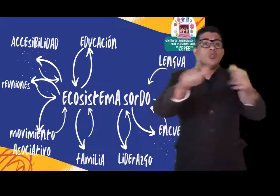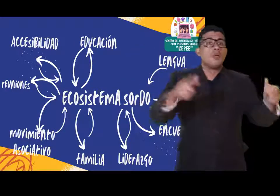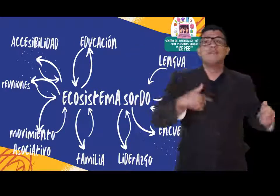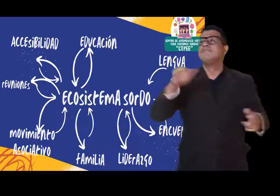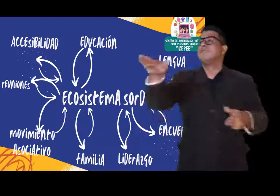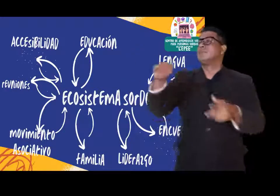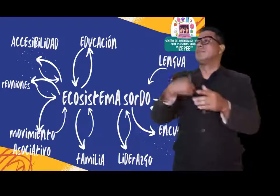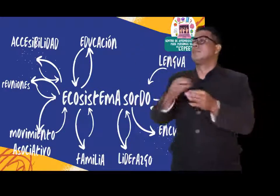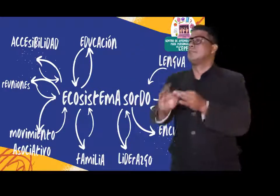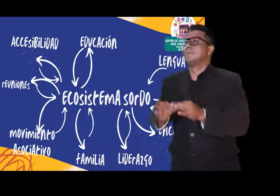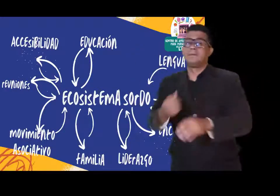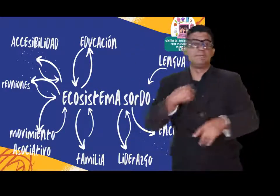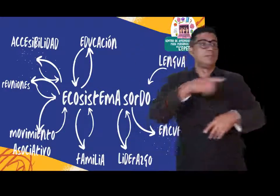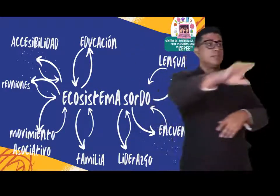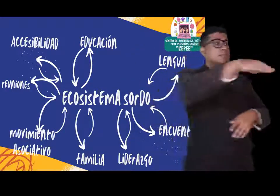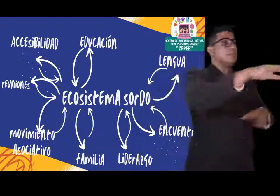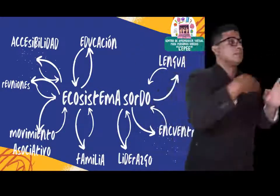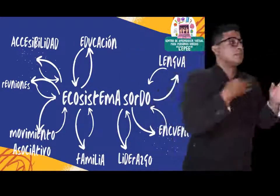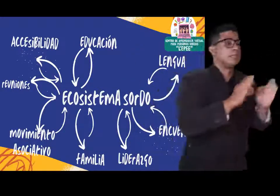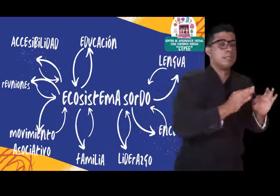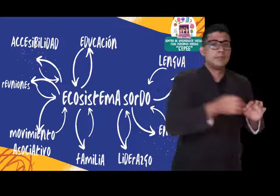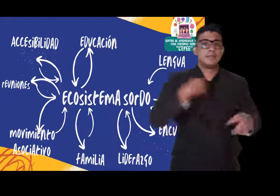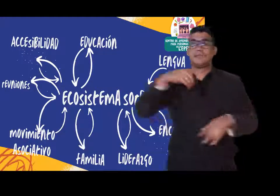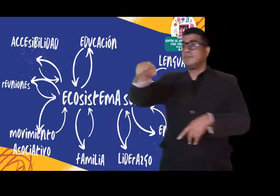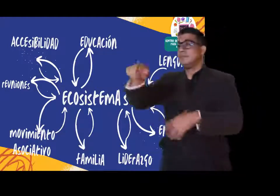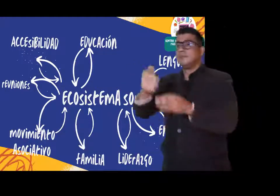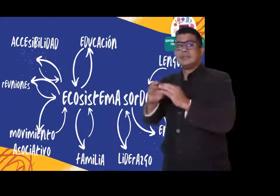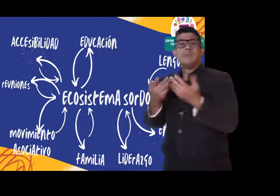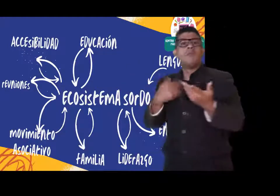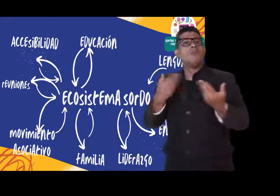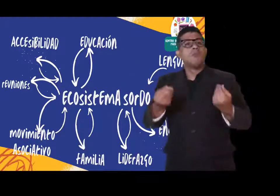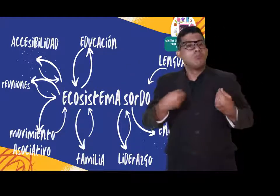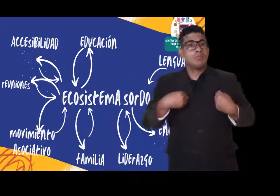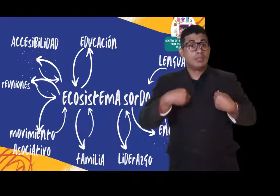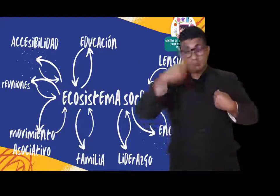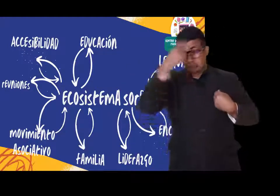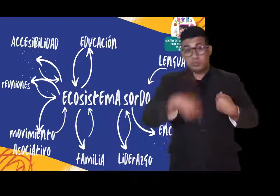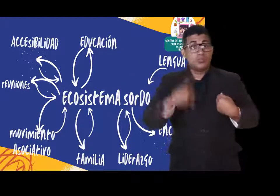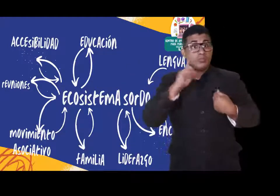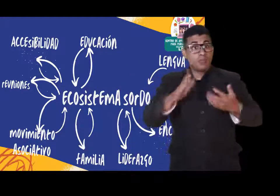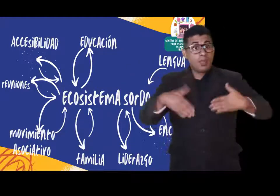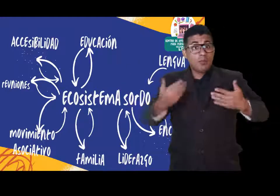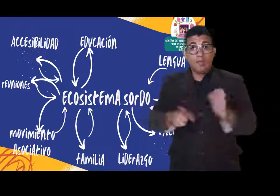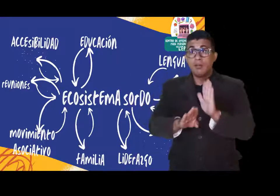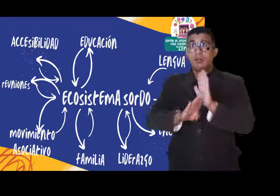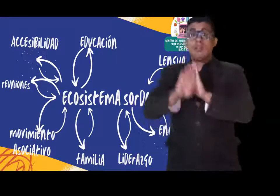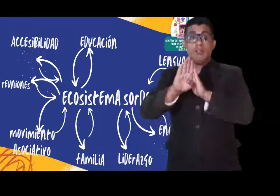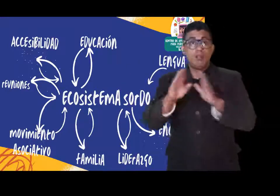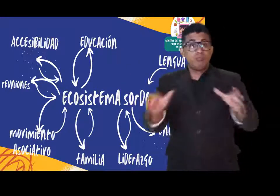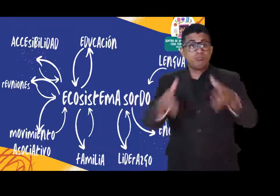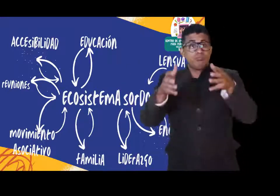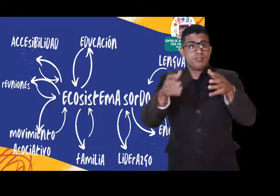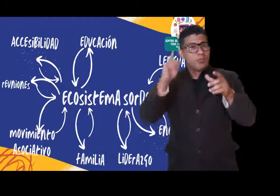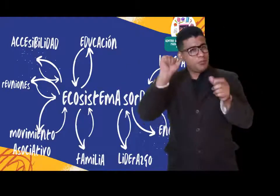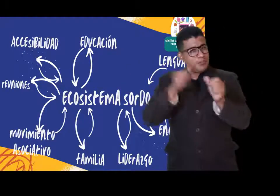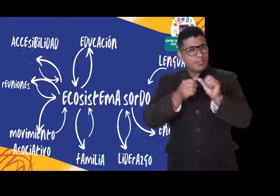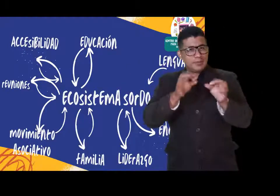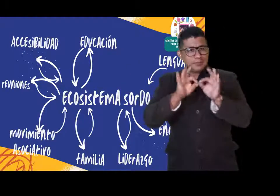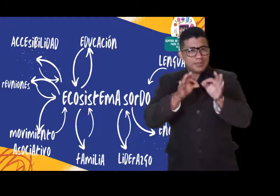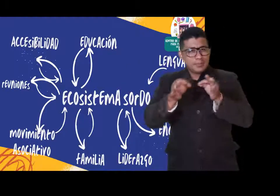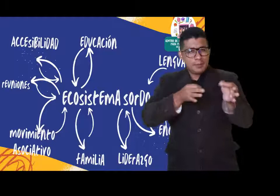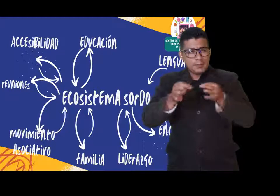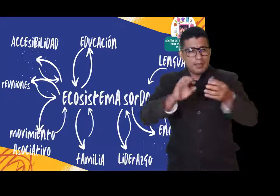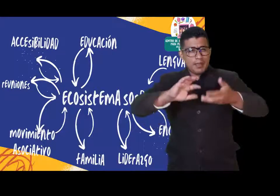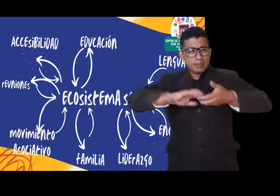circunstancia, entonces busca un servicio de interpretación. Siempre buscará un servicio de interpretación que de esa